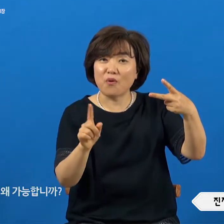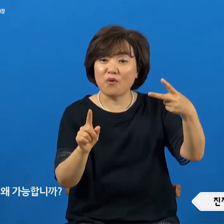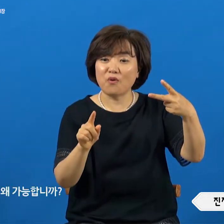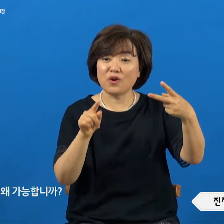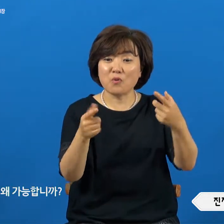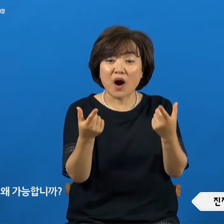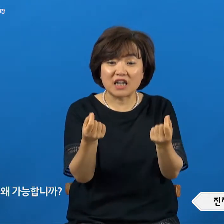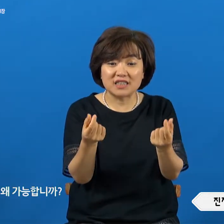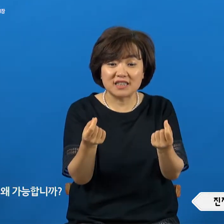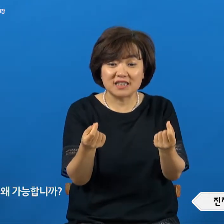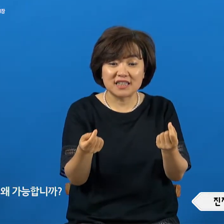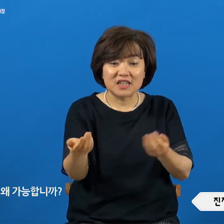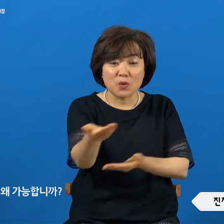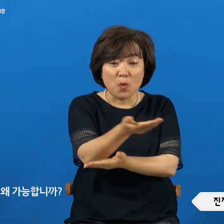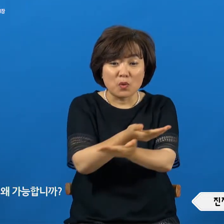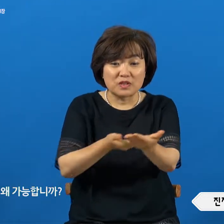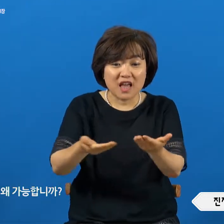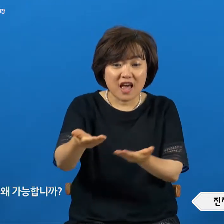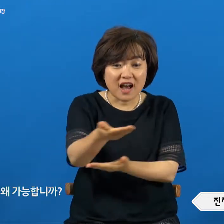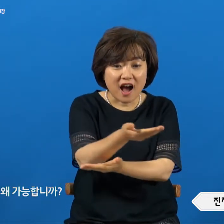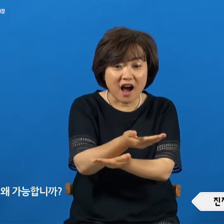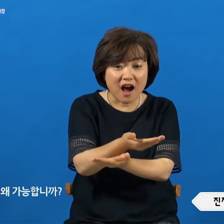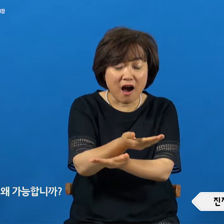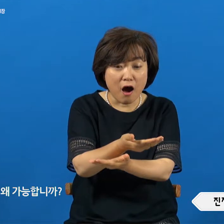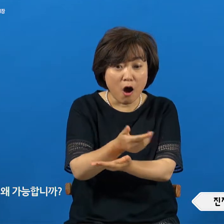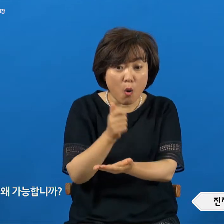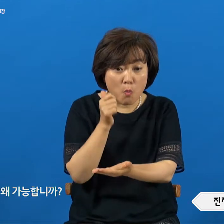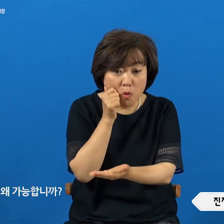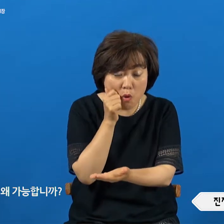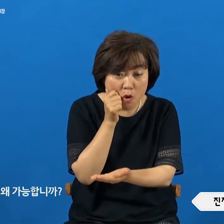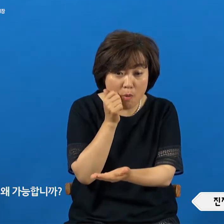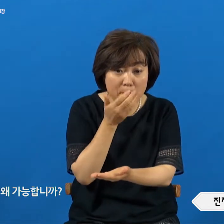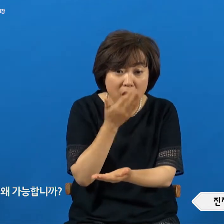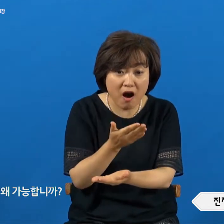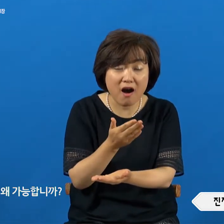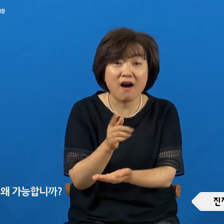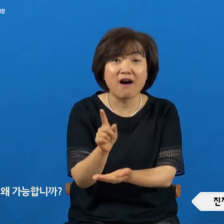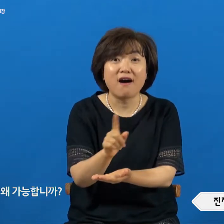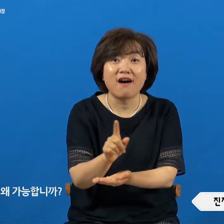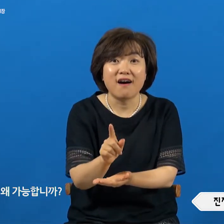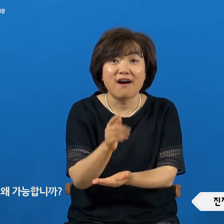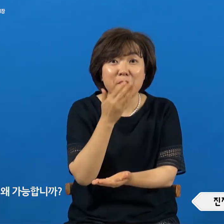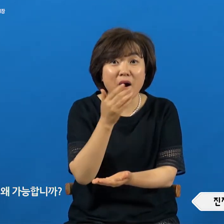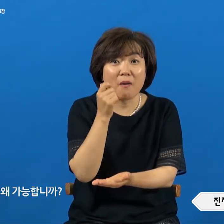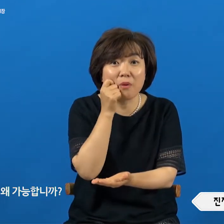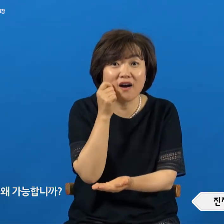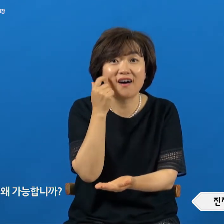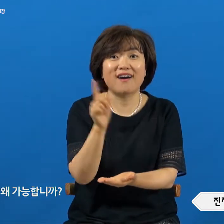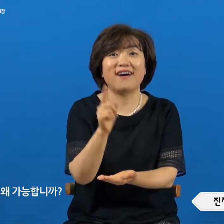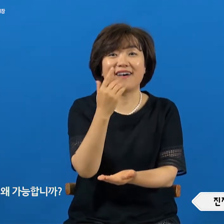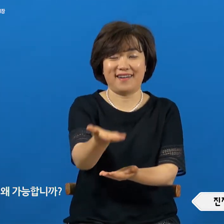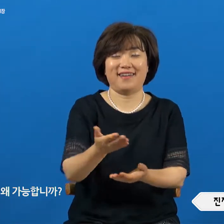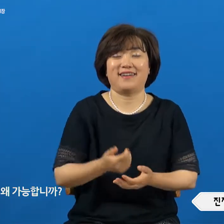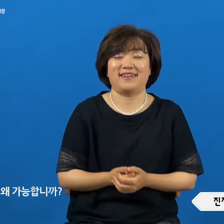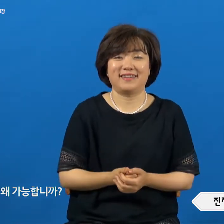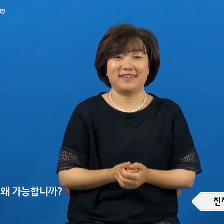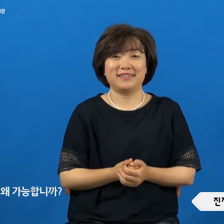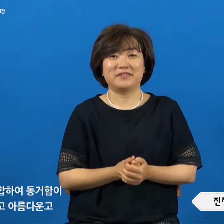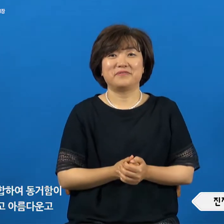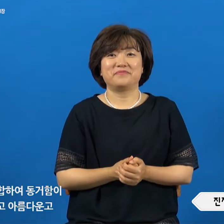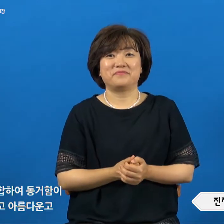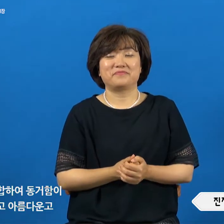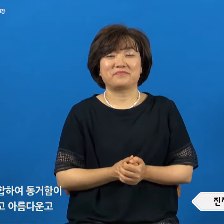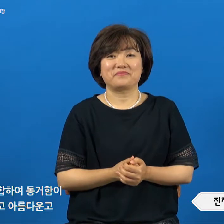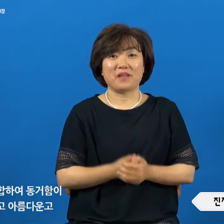교제가 왜 어떻게 가능합니까? 오늘 1절 말씀은 그 이유를